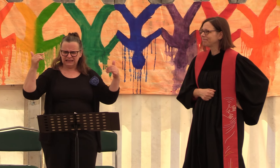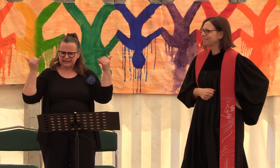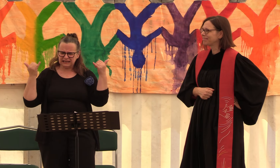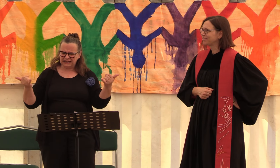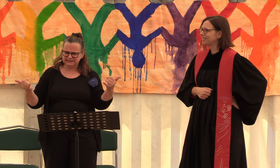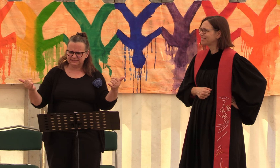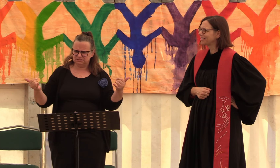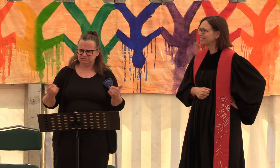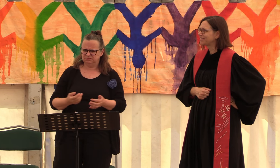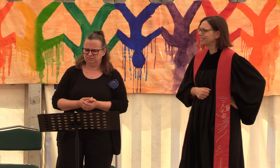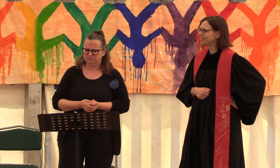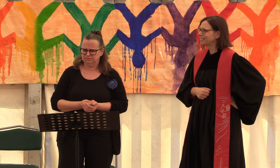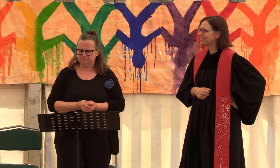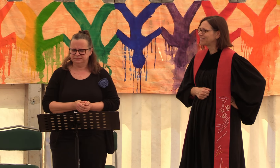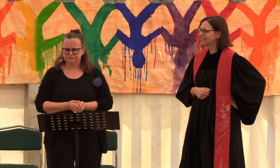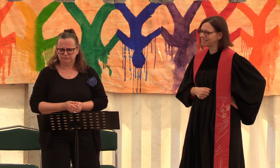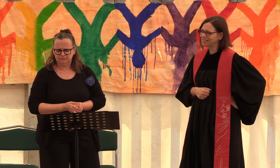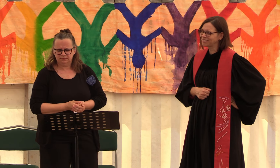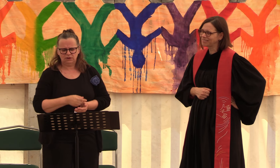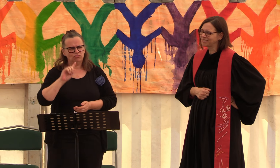Aber jetzt